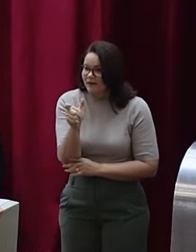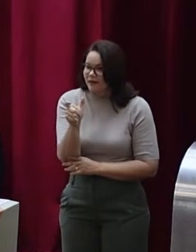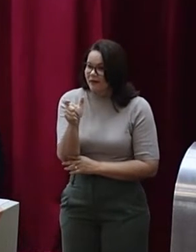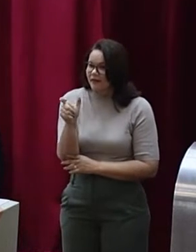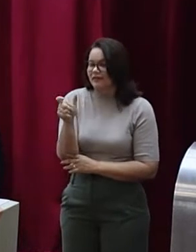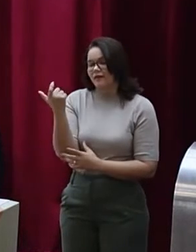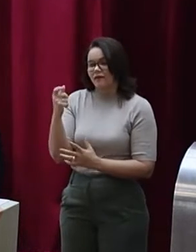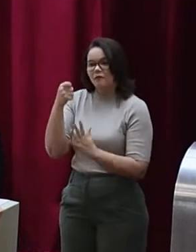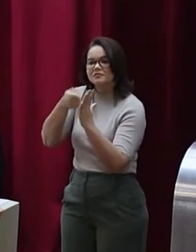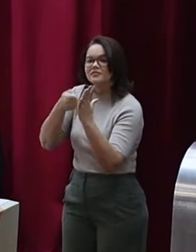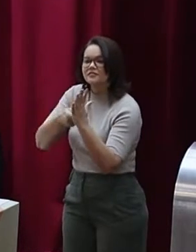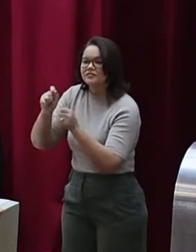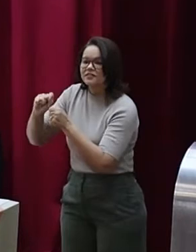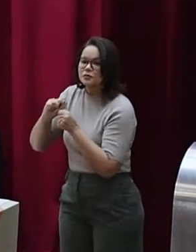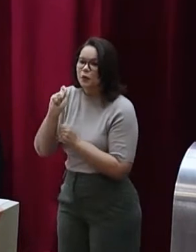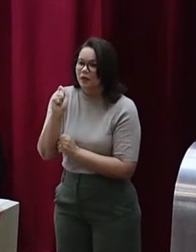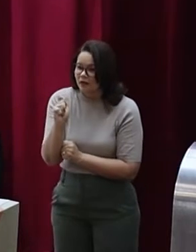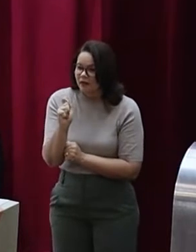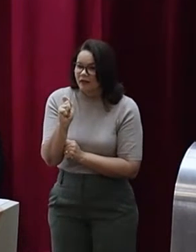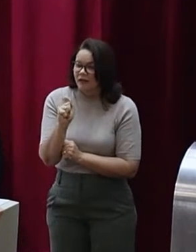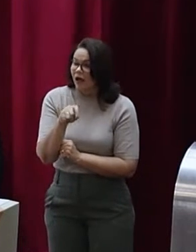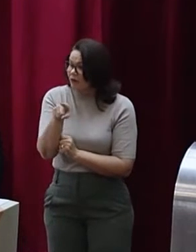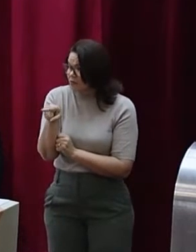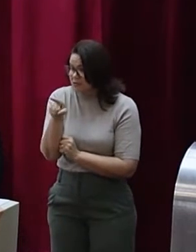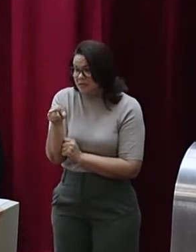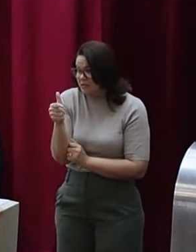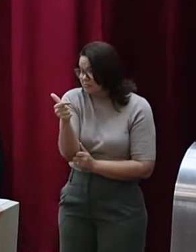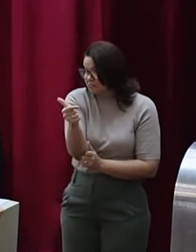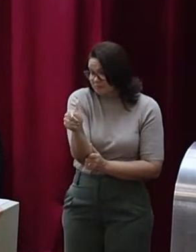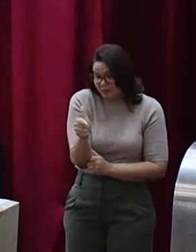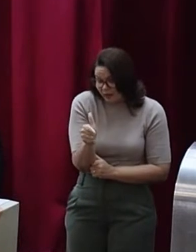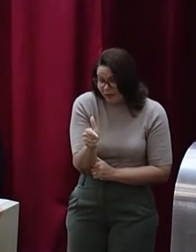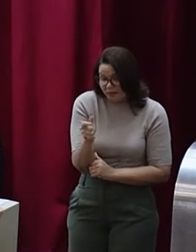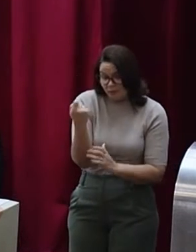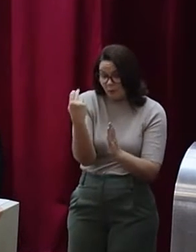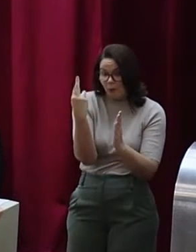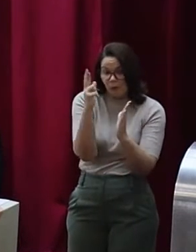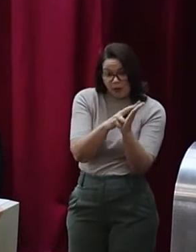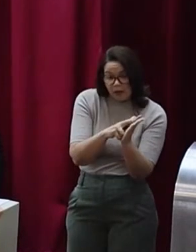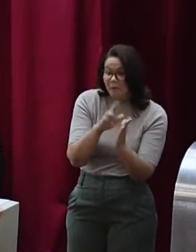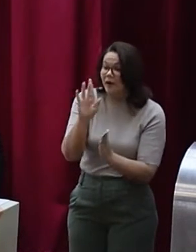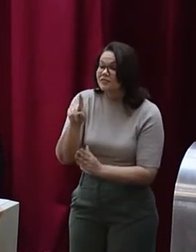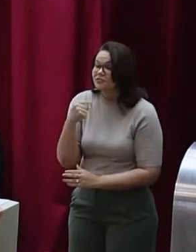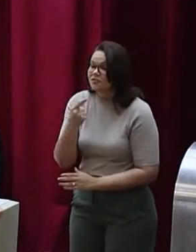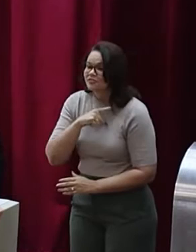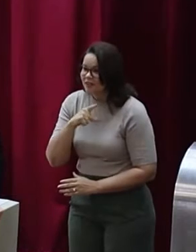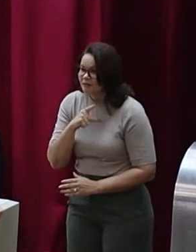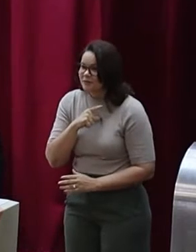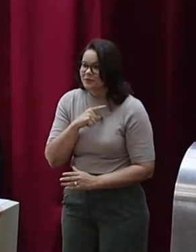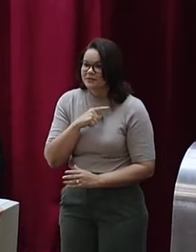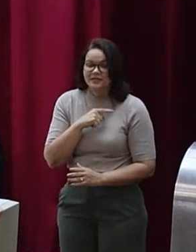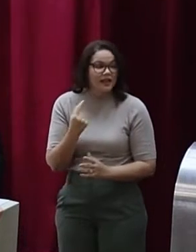os ativistas fazem, né? Vocês não legitimam, mas a gente legitima, né? E aí é interessante que eles fazem a definição seguindo, né, o